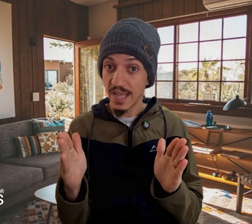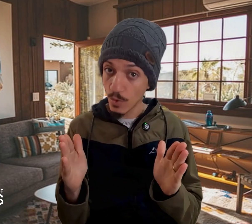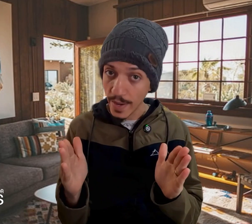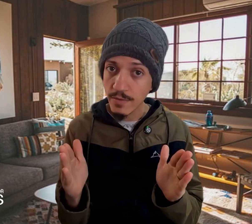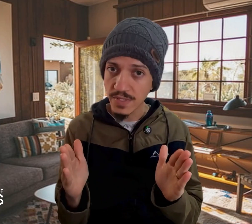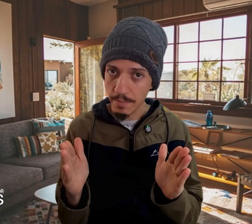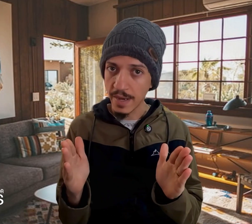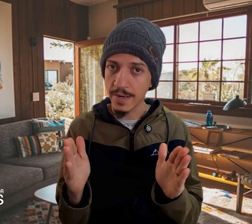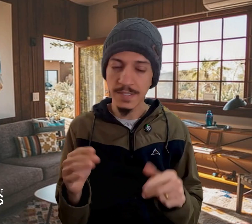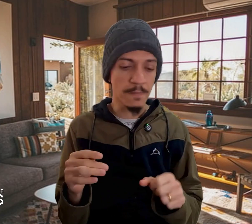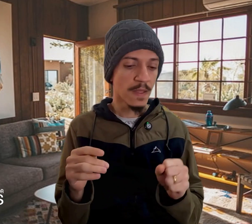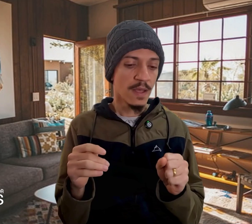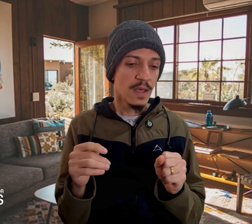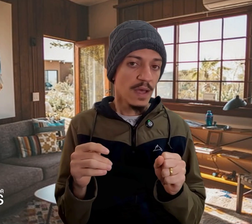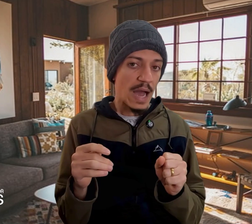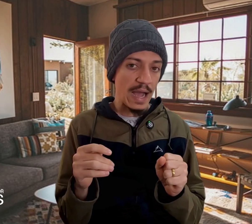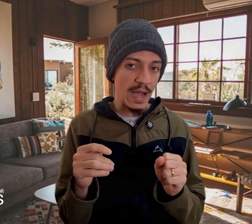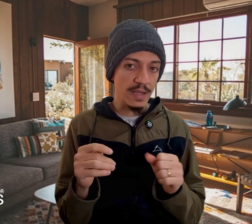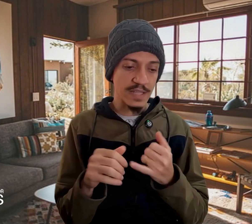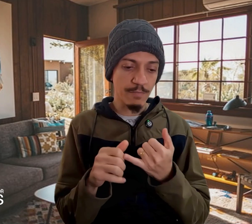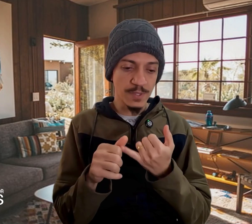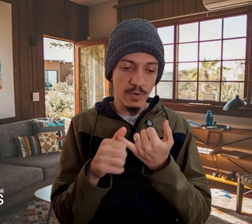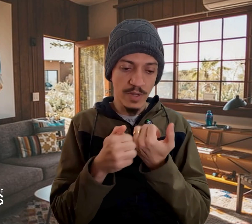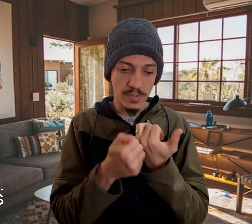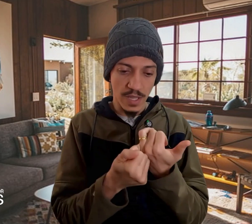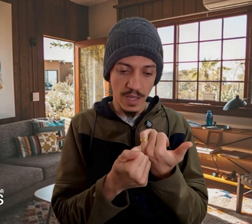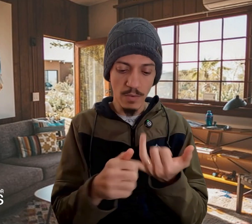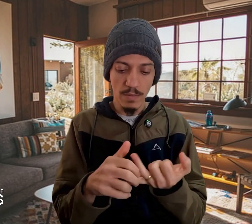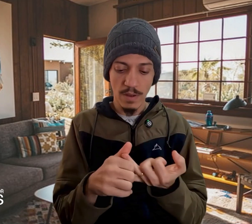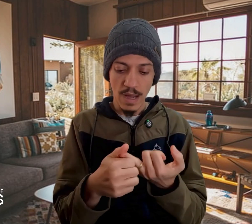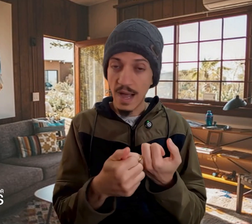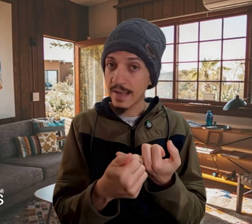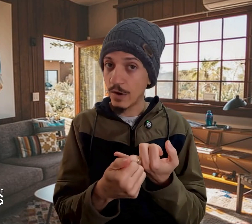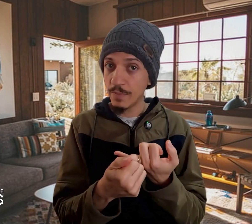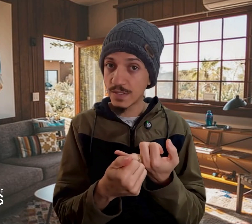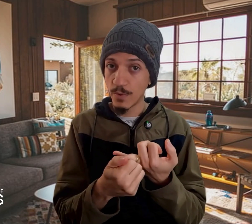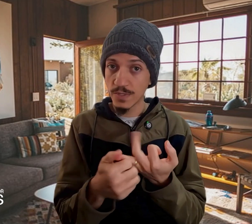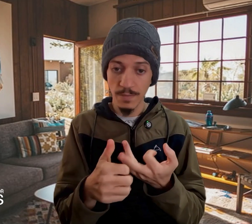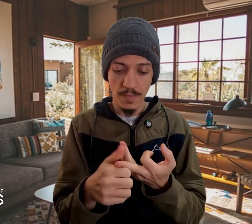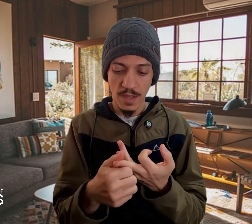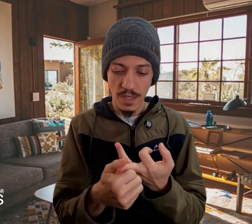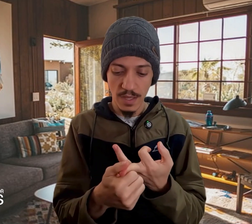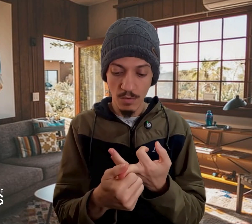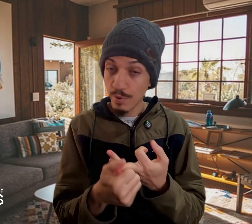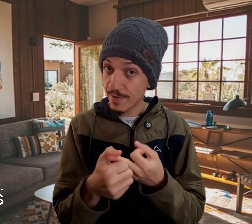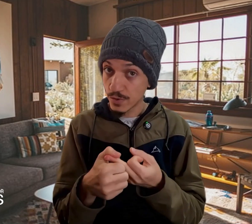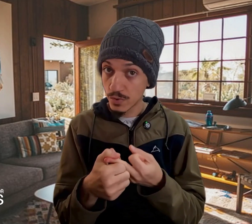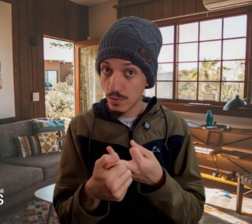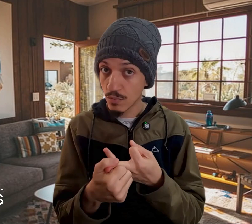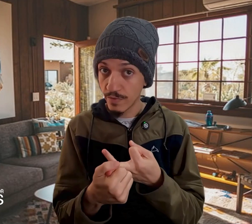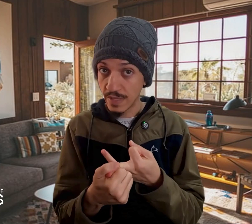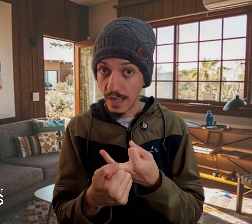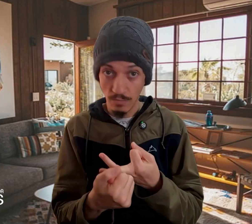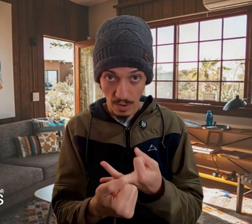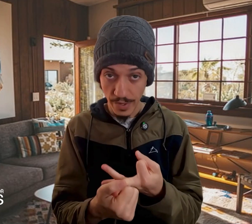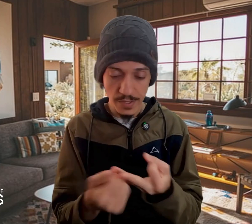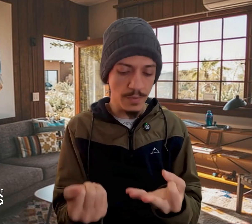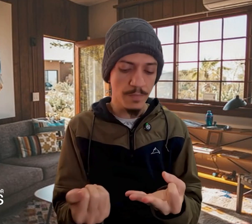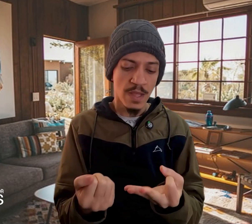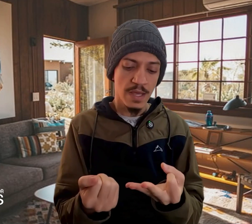8 semanas, estávamos reunidos eu, a Raquel, minha esposa, e um professor surdo convidado, Maurício,